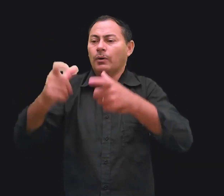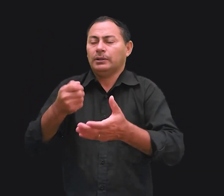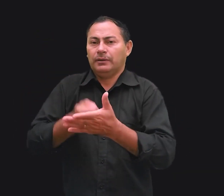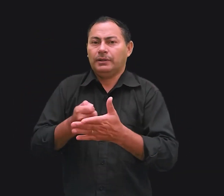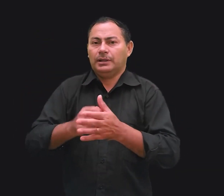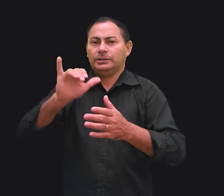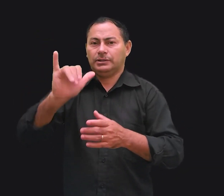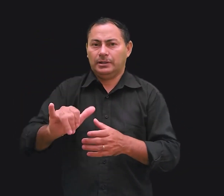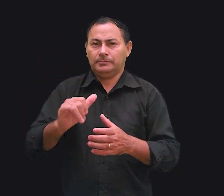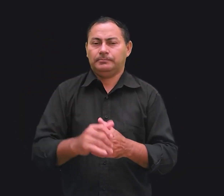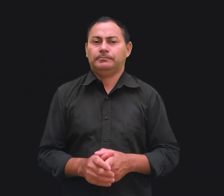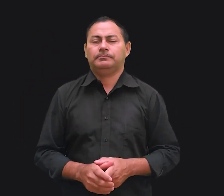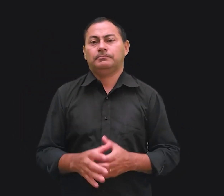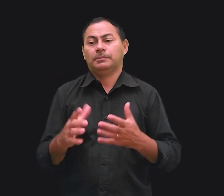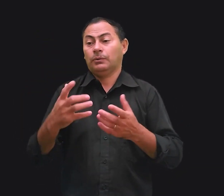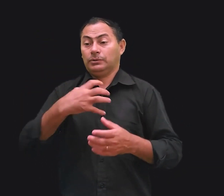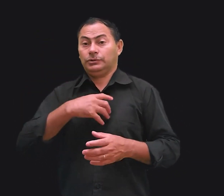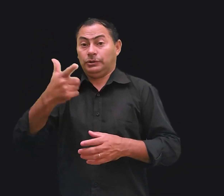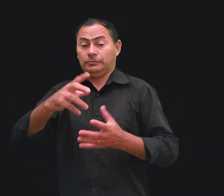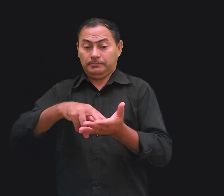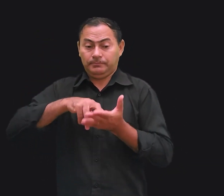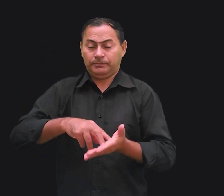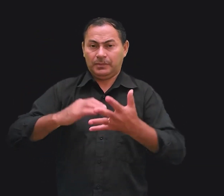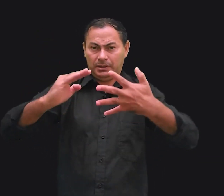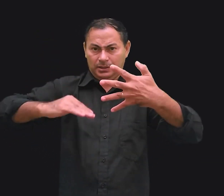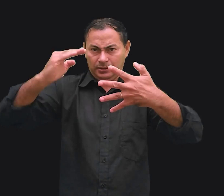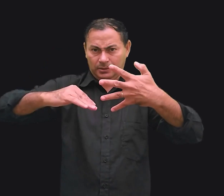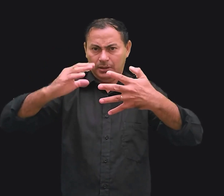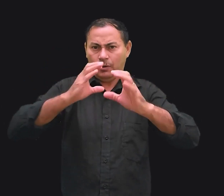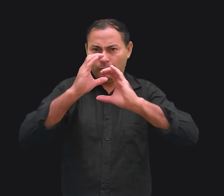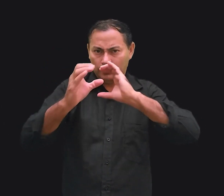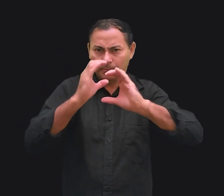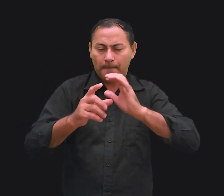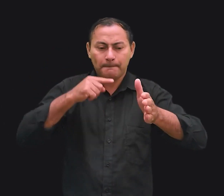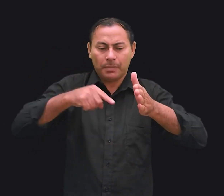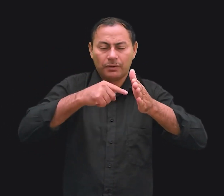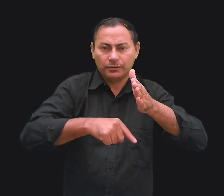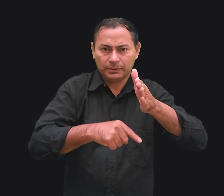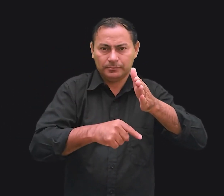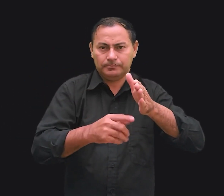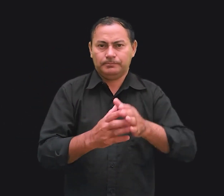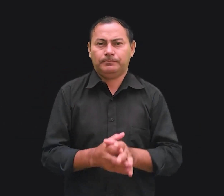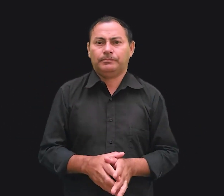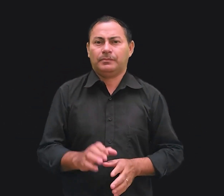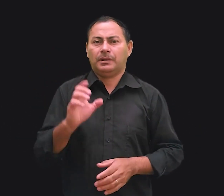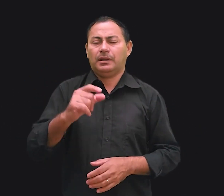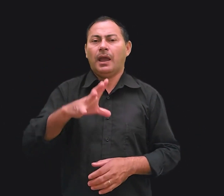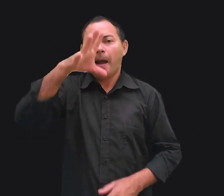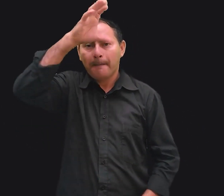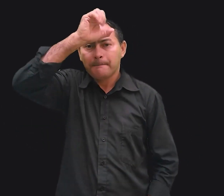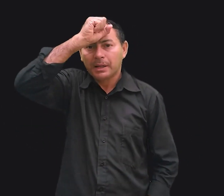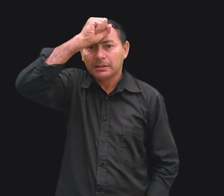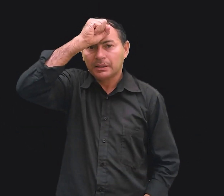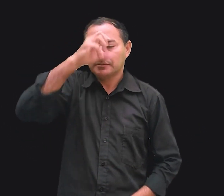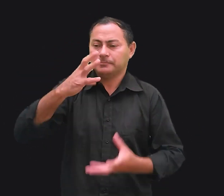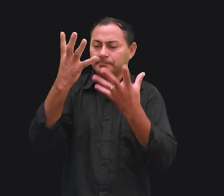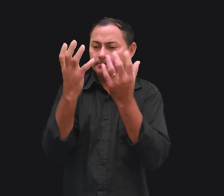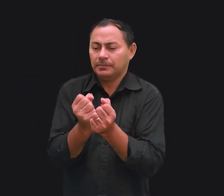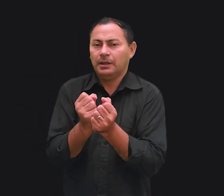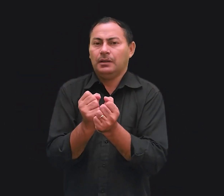e onde deveriam estar. Uma outra maneira de manter um nível de comunicação profundo é aprendendo a lidar